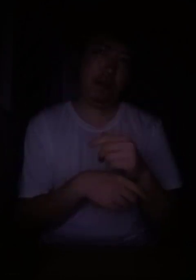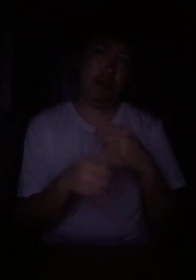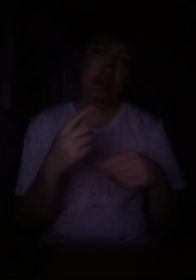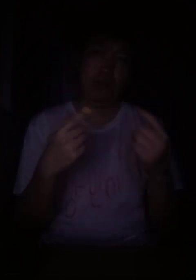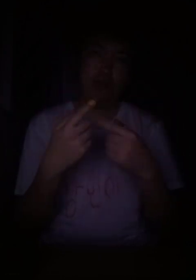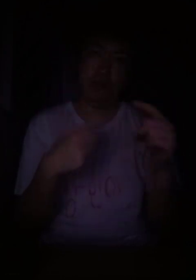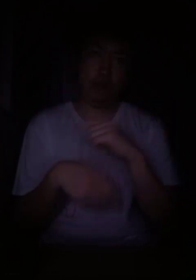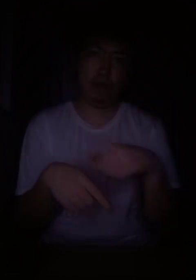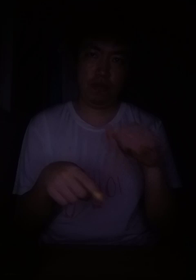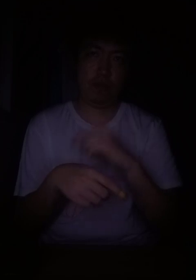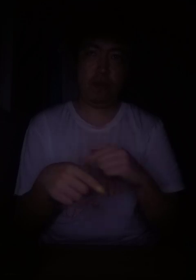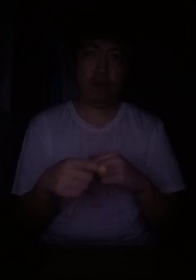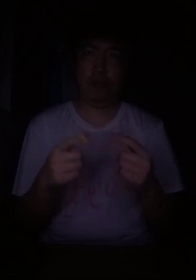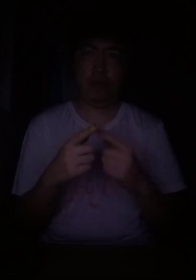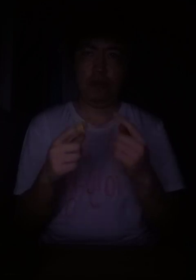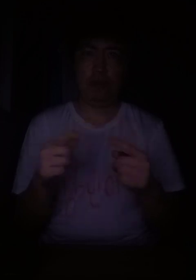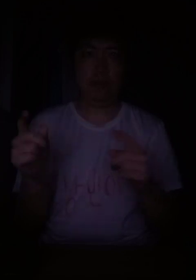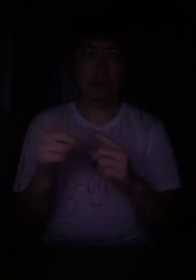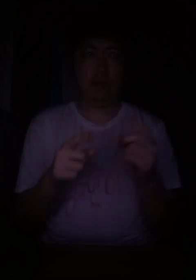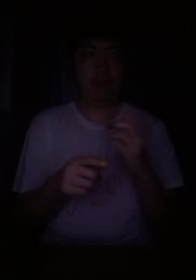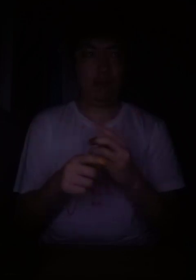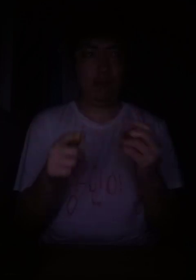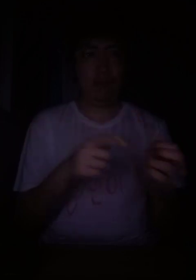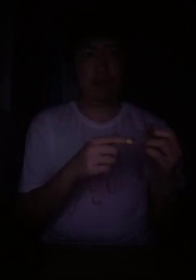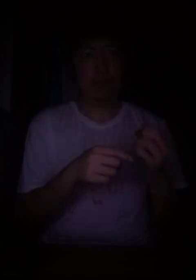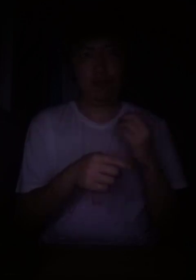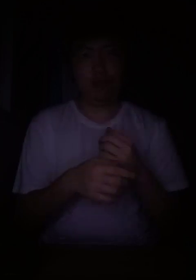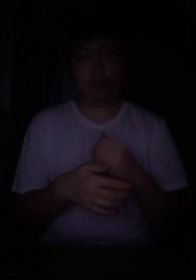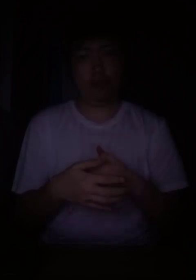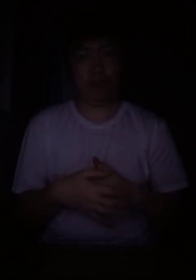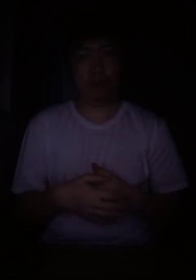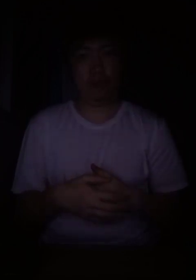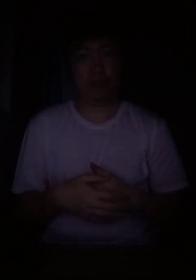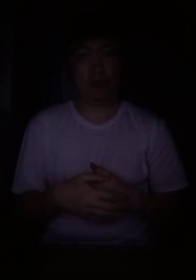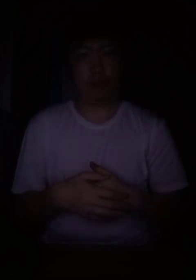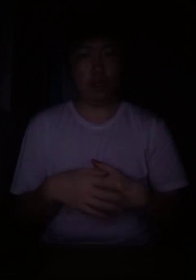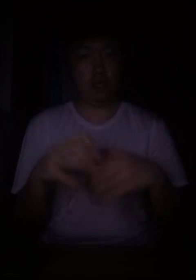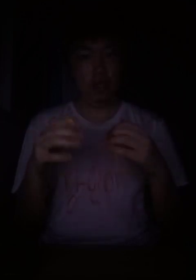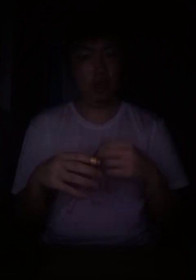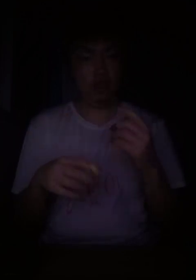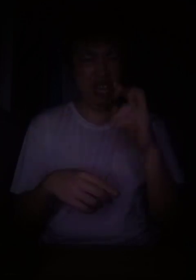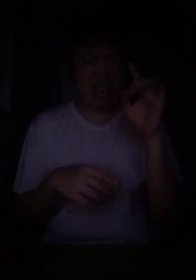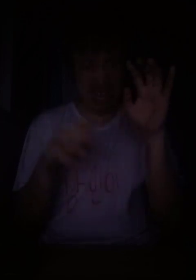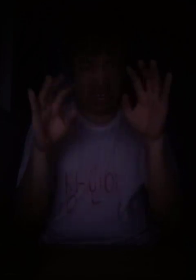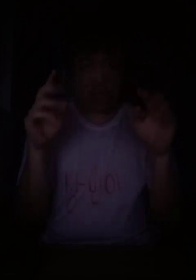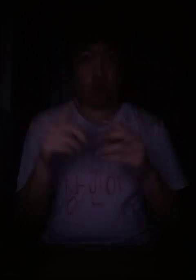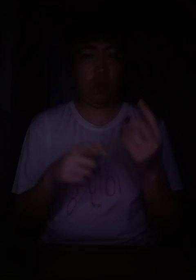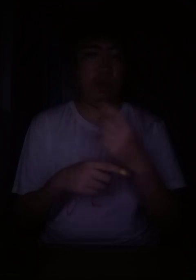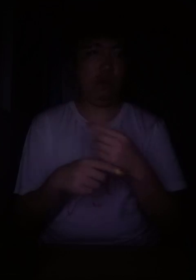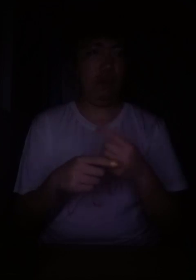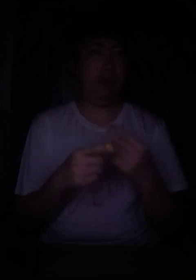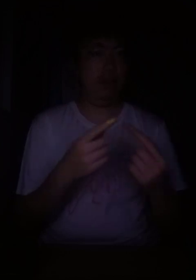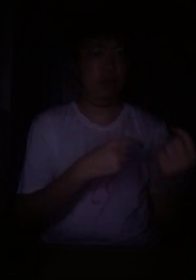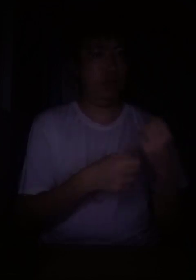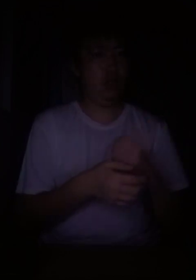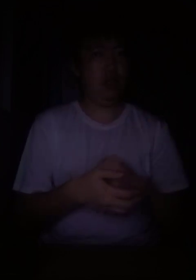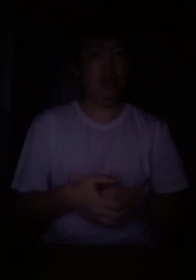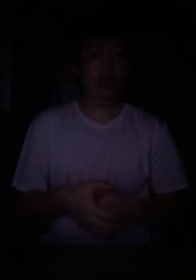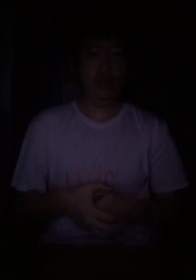돌아가야 하는 굉장히 비인도적인 네. 너무너무 야만적인 지금 화면에 나온 저 개가 말씀하신 도사견 피플 테리어라고 그럽니까? 그 종입니까?